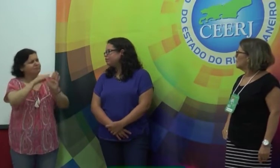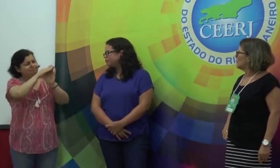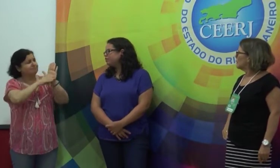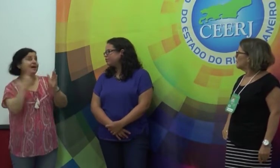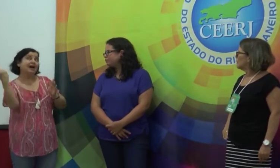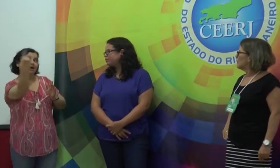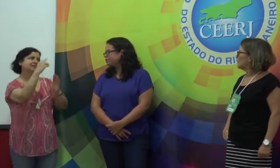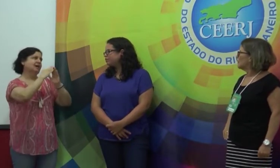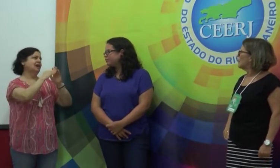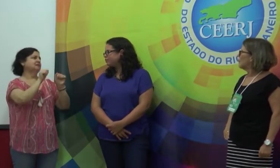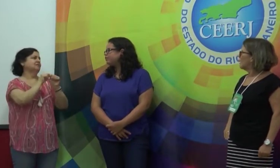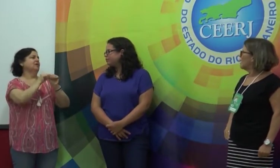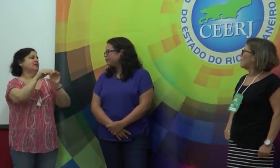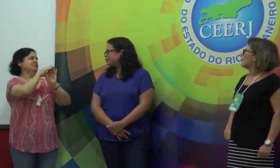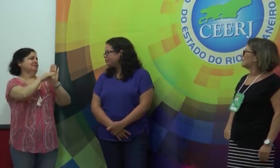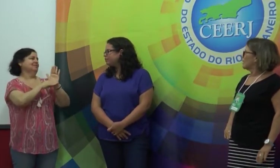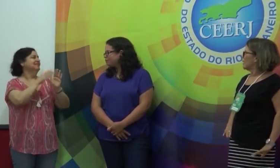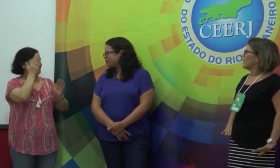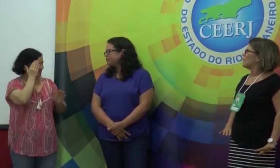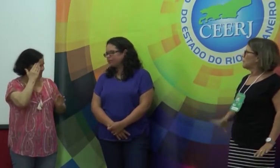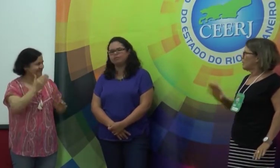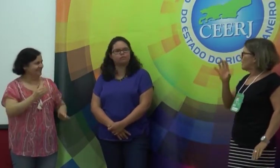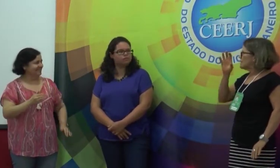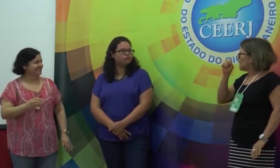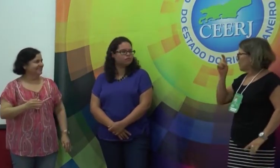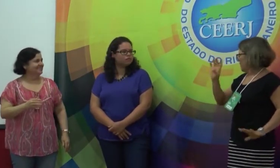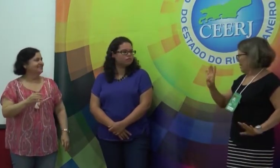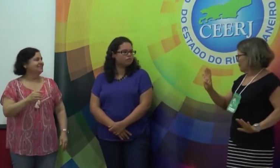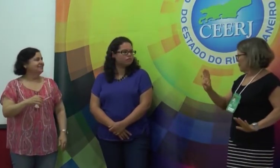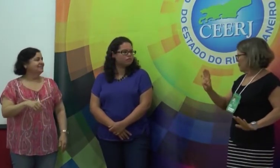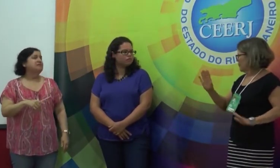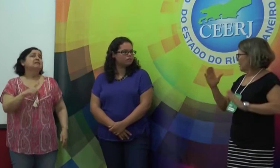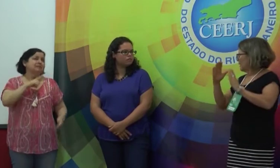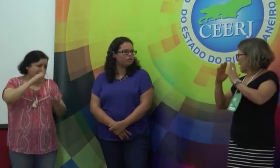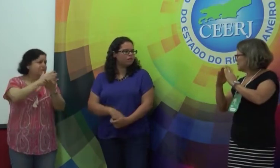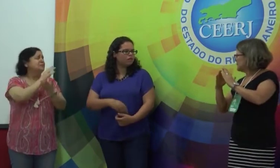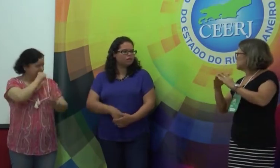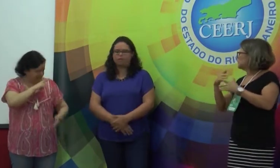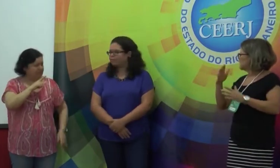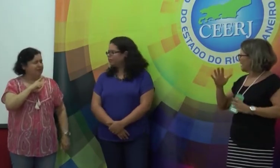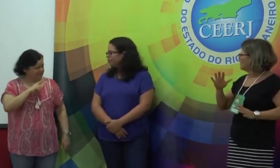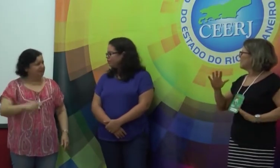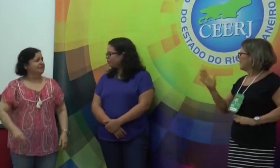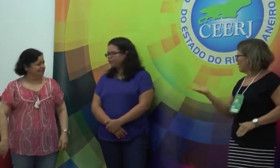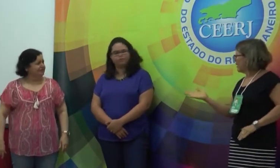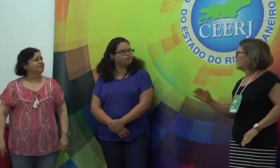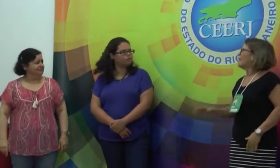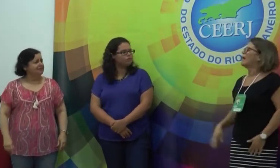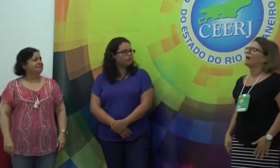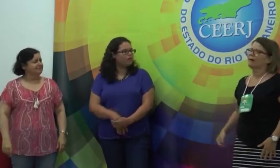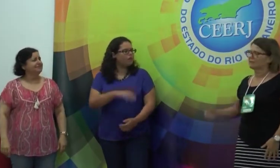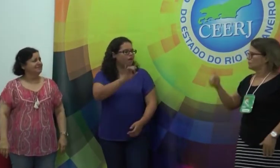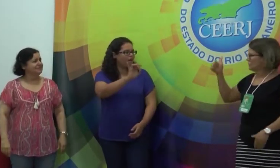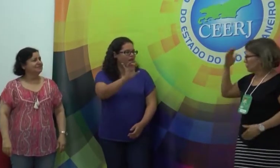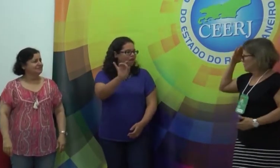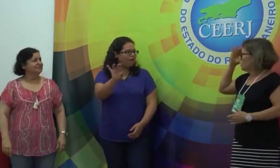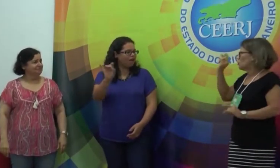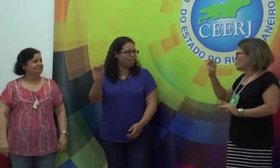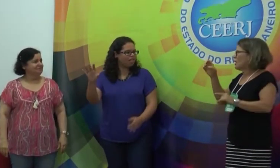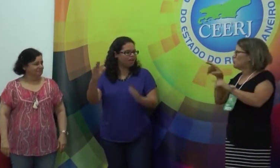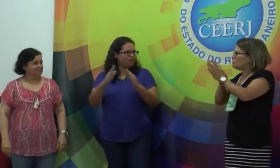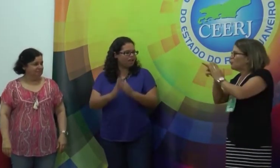concursos. Existem várias programações dentro da própria casa espírita. Sábado e domingo não? Pode